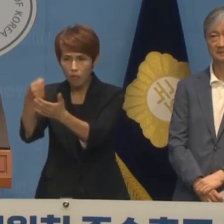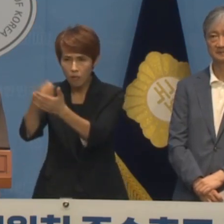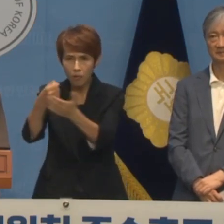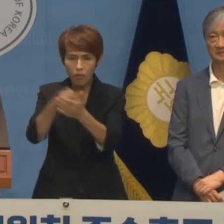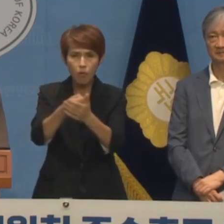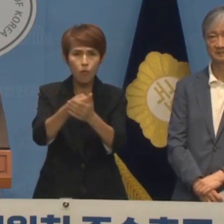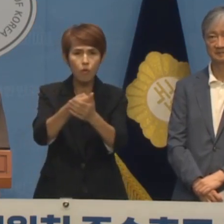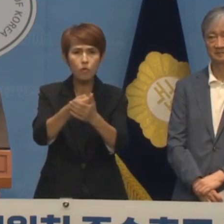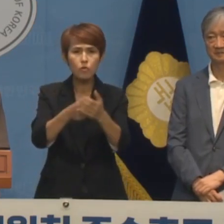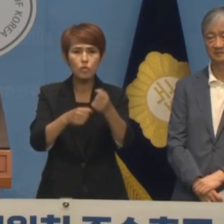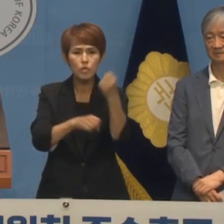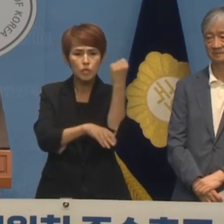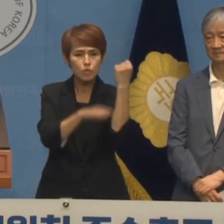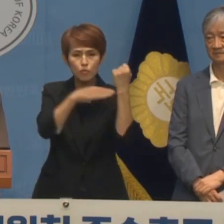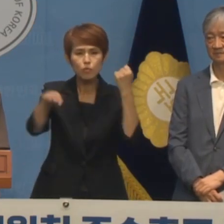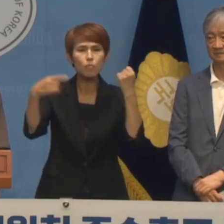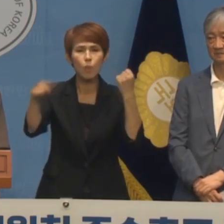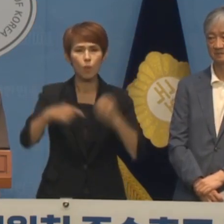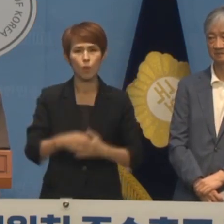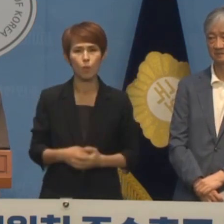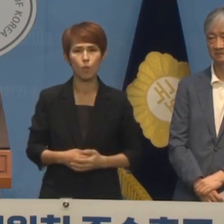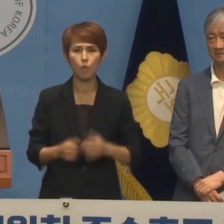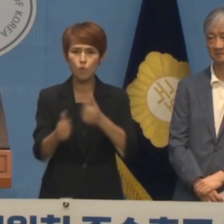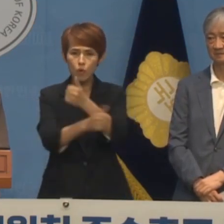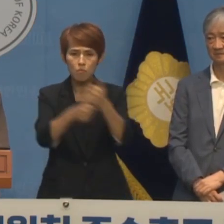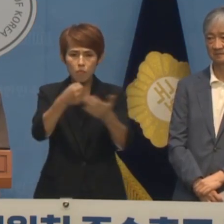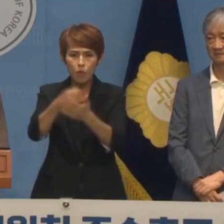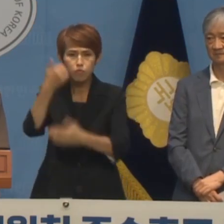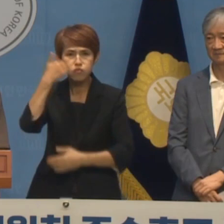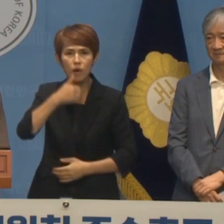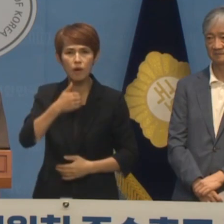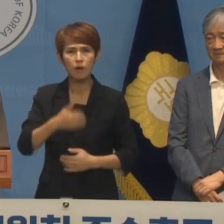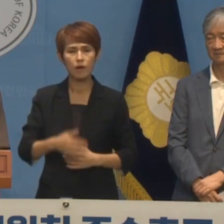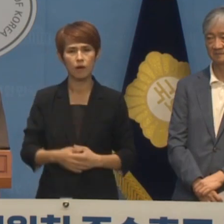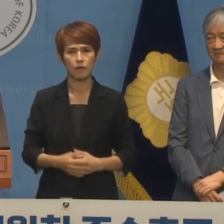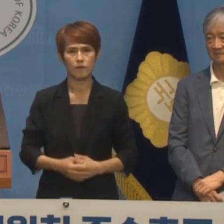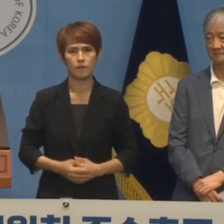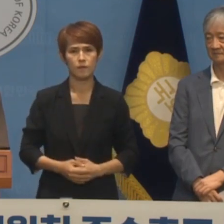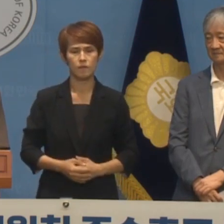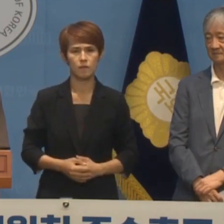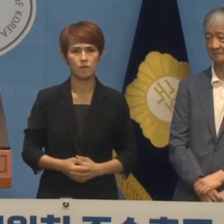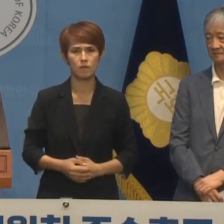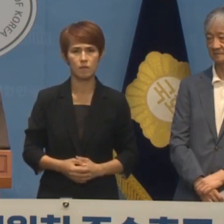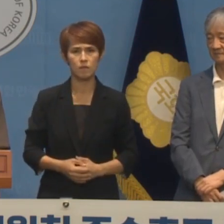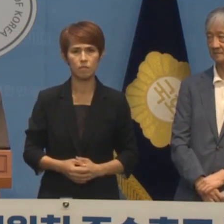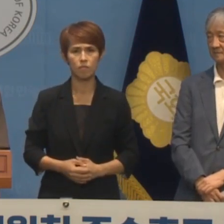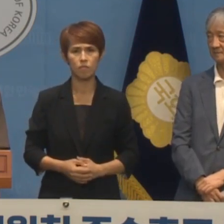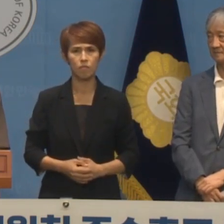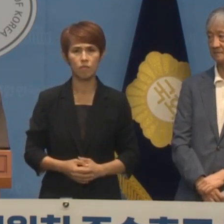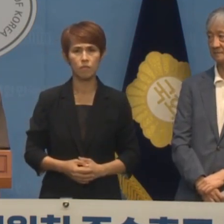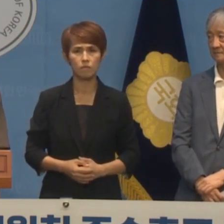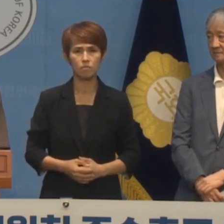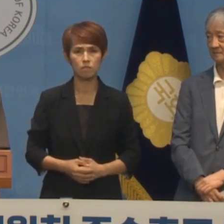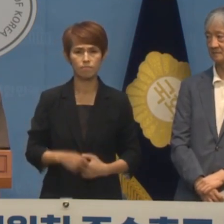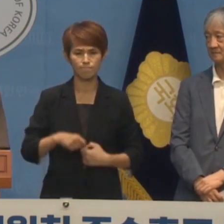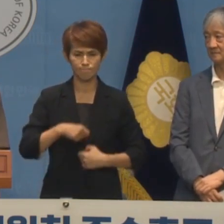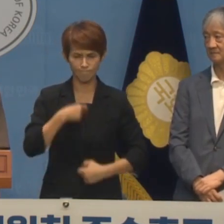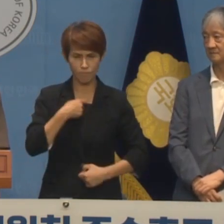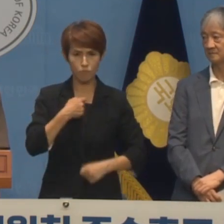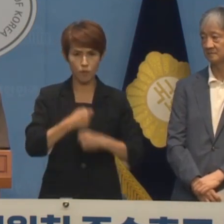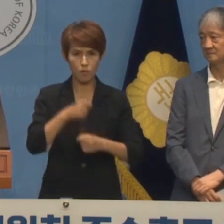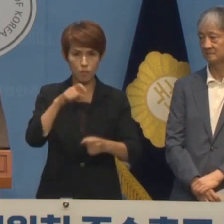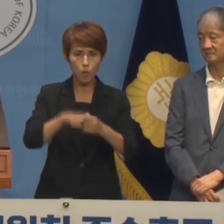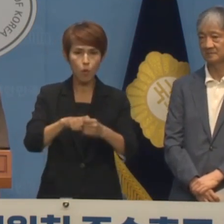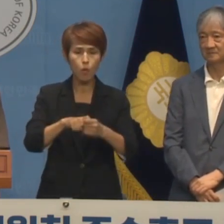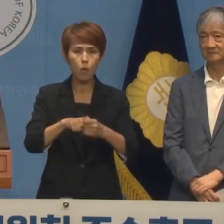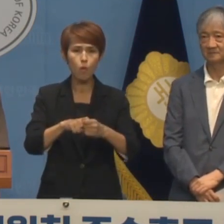기구는 무엇이며 위원 구성은 누가 결정하는가요? 그리고 그 투명성을 담보하기 위한 외부